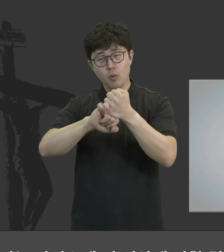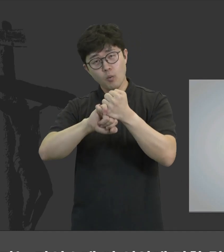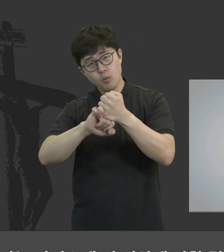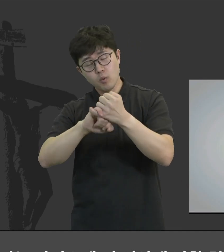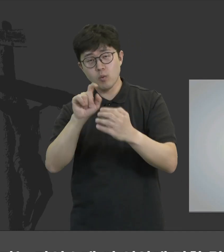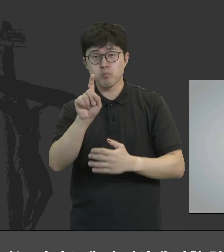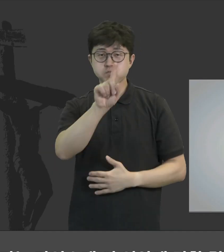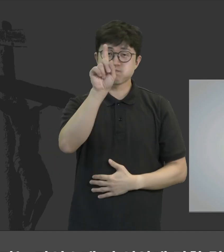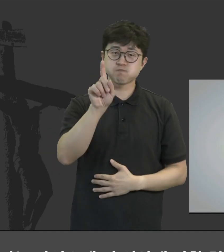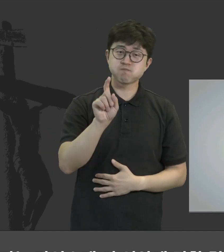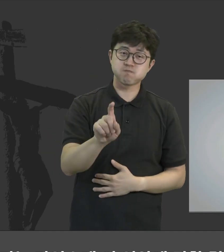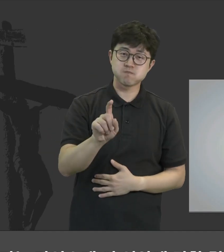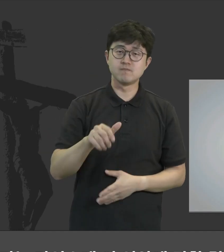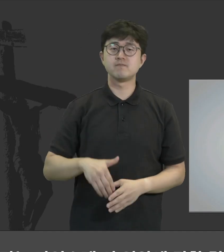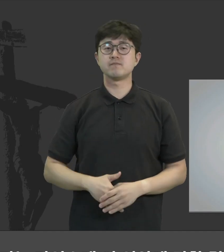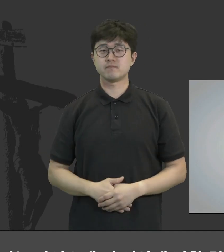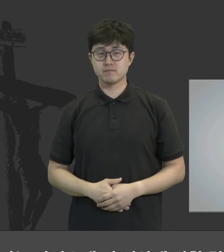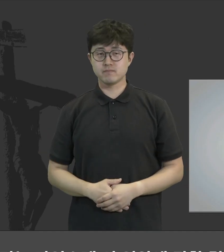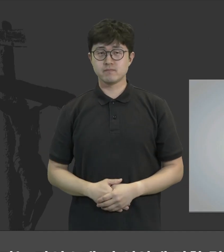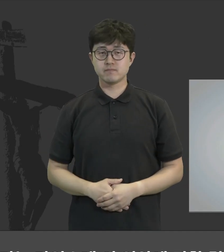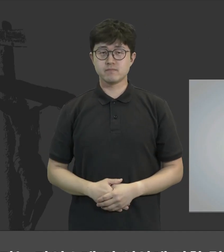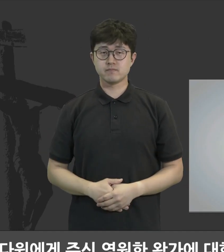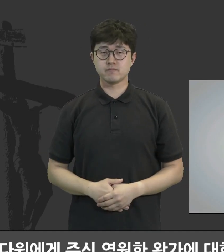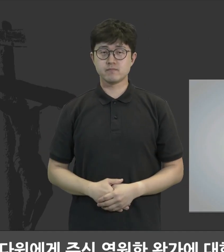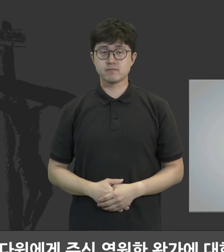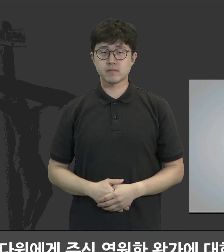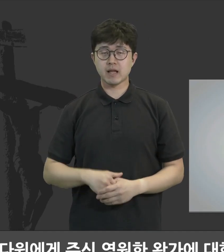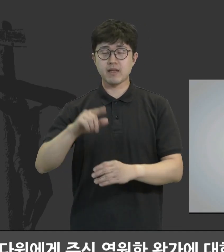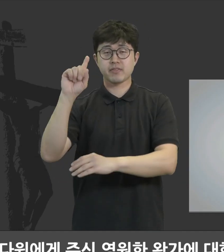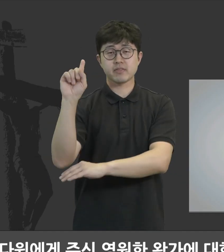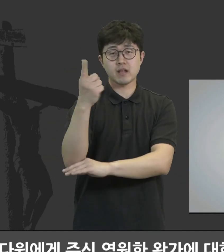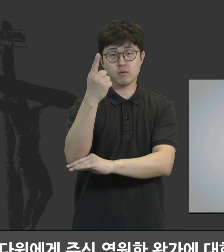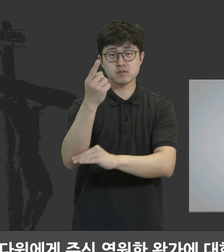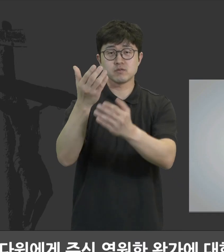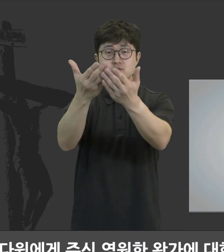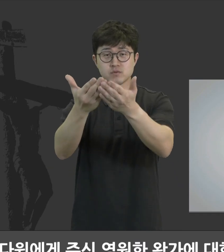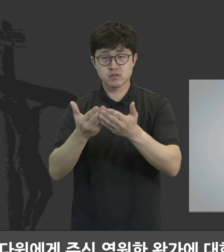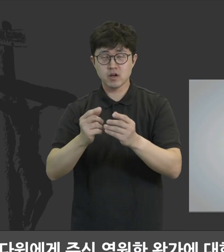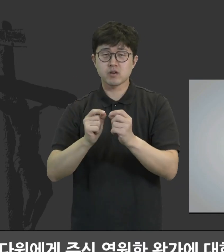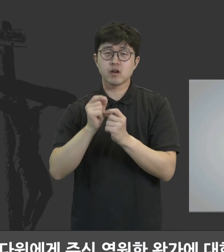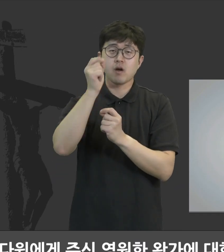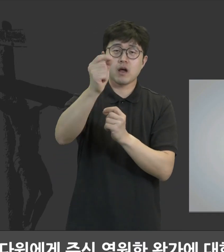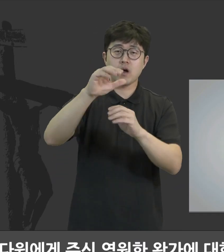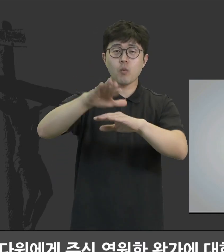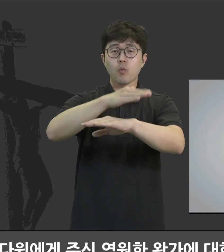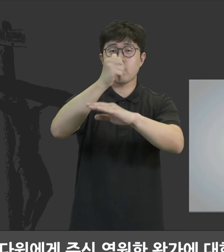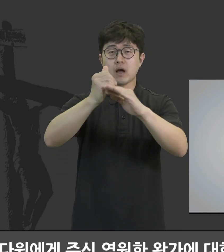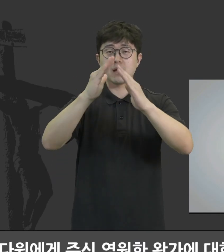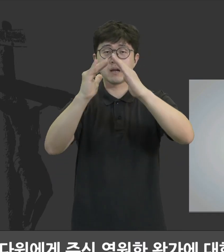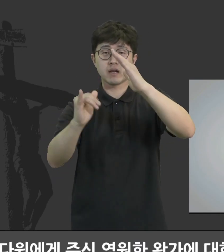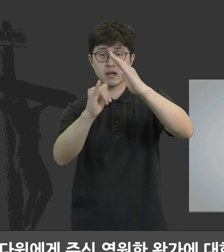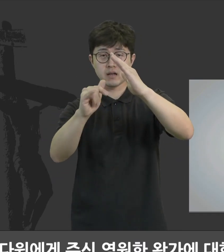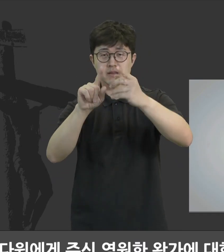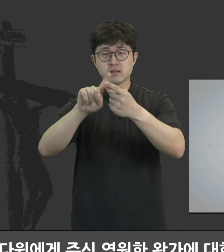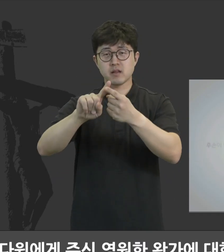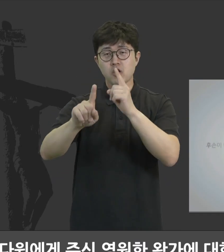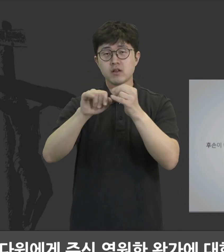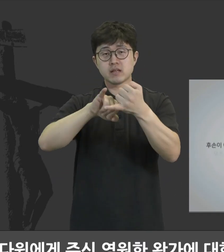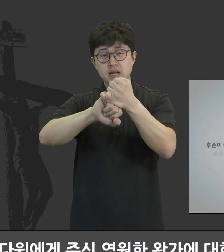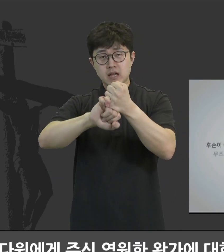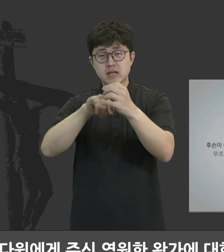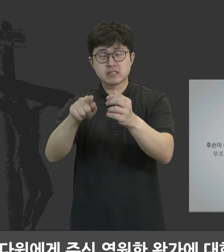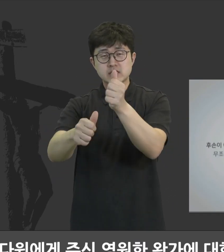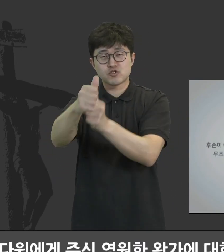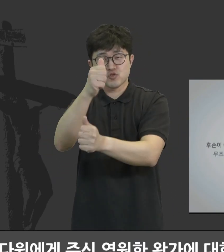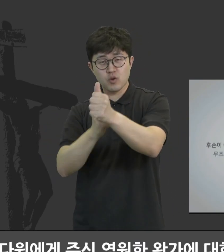이 언약에 관한 질문과 마주하게 됩니다. 다윗에게 주신 영원한 왕가에 대한 언약은 그 후손이